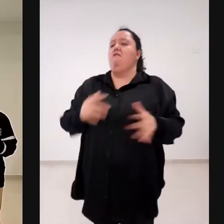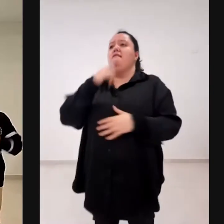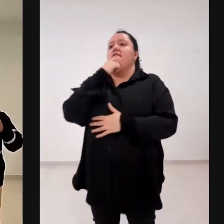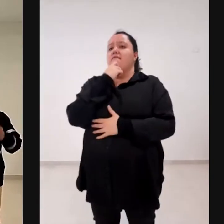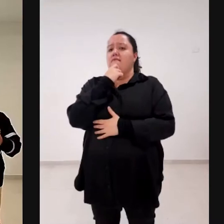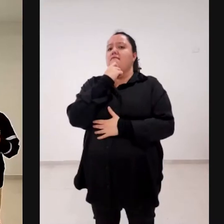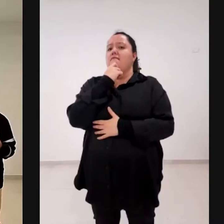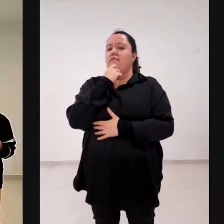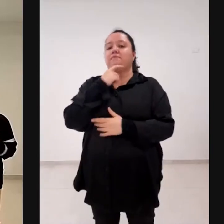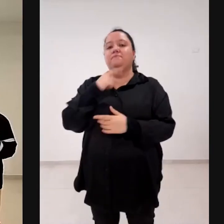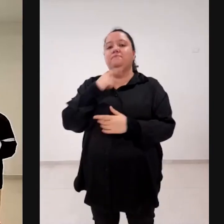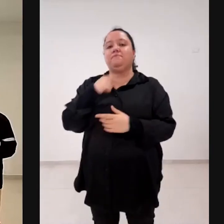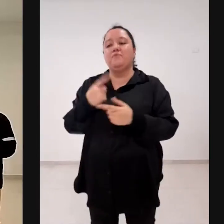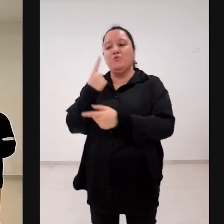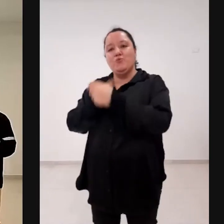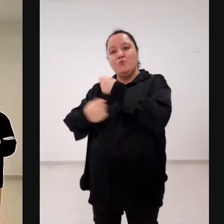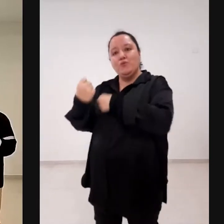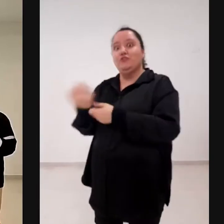también